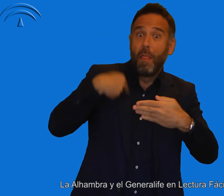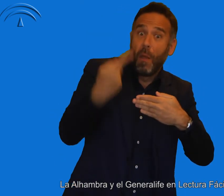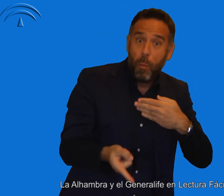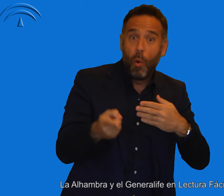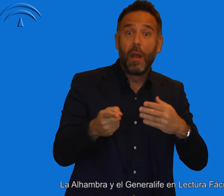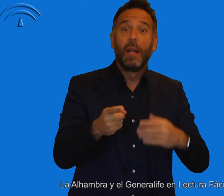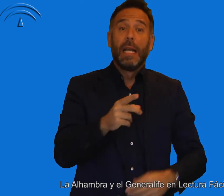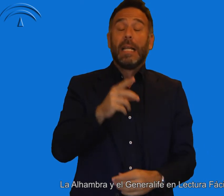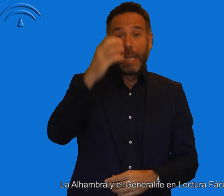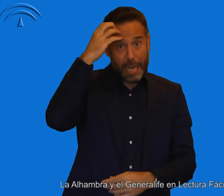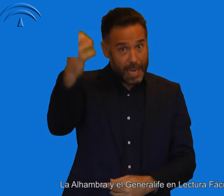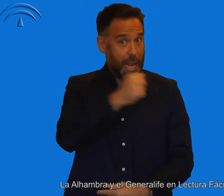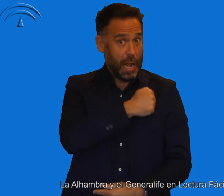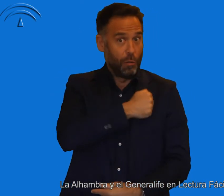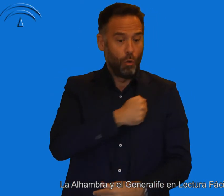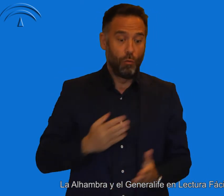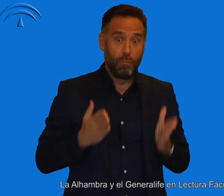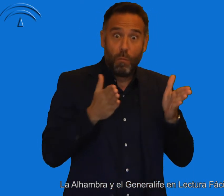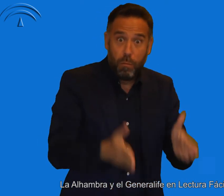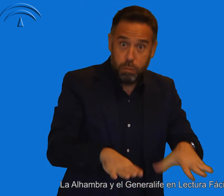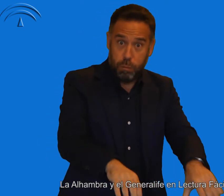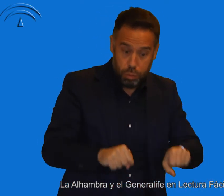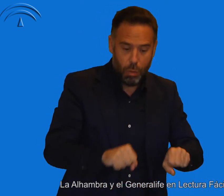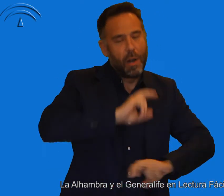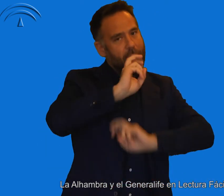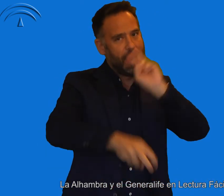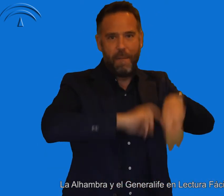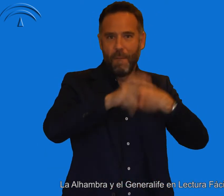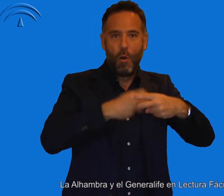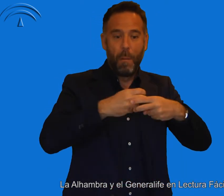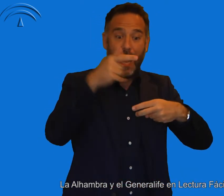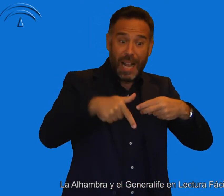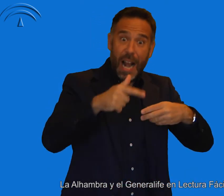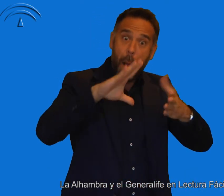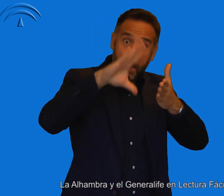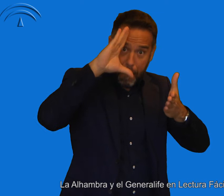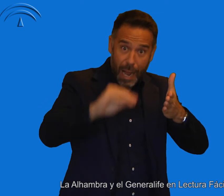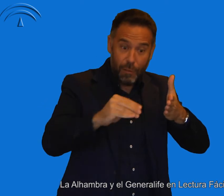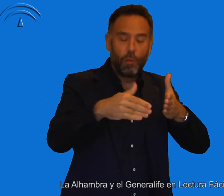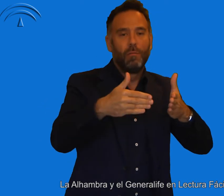reyes católicos hicieron reformas y convirtieron ese lado del patio en una galería